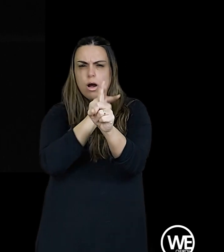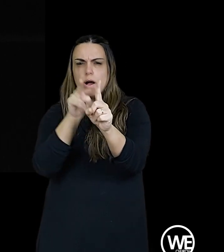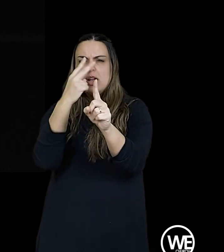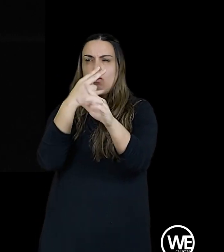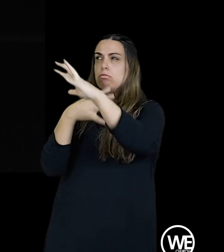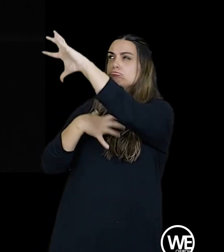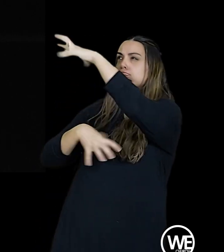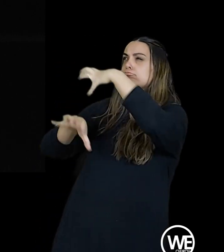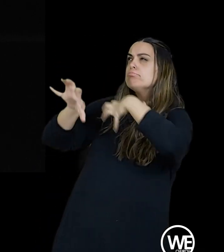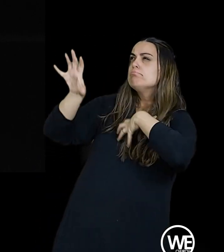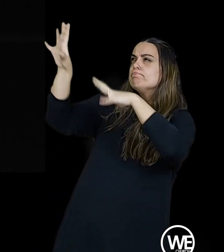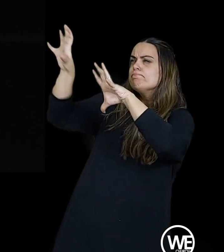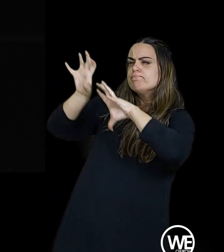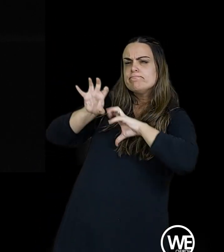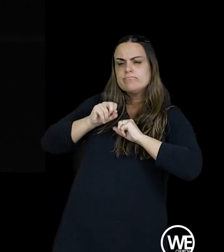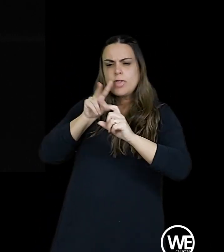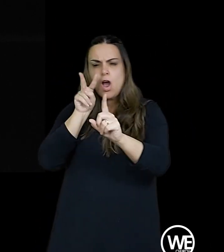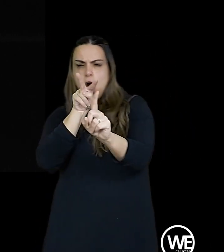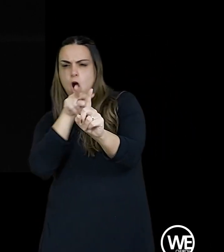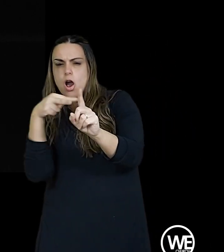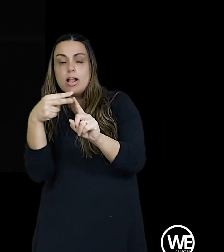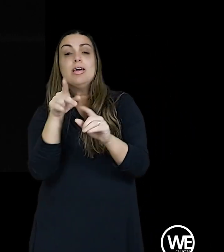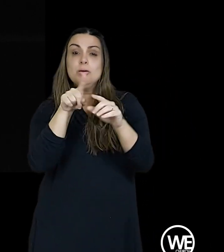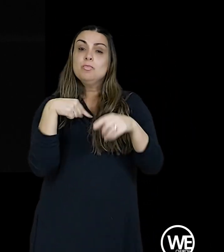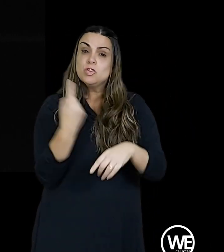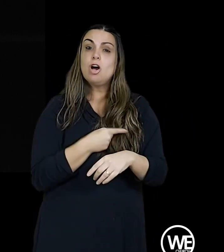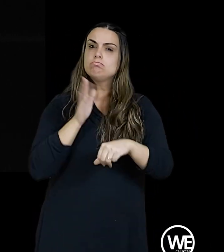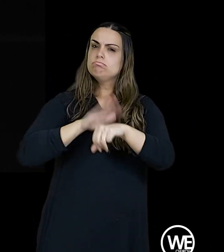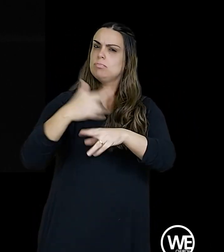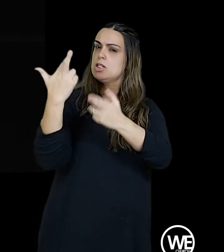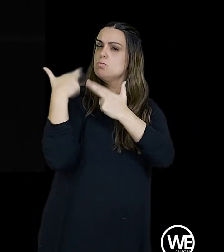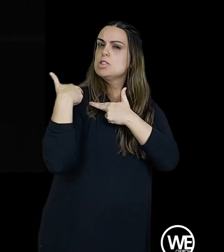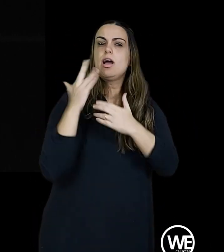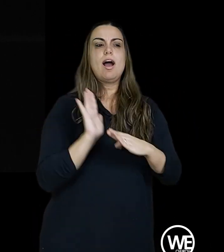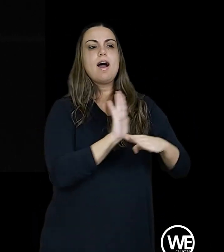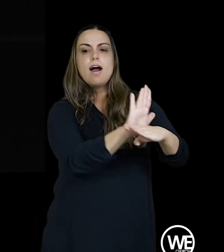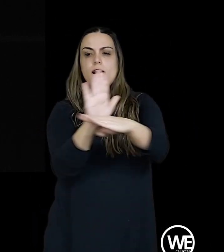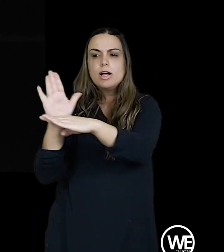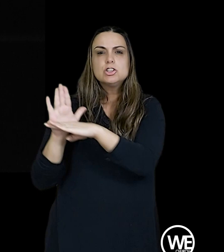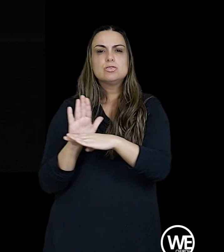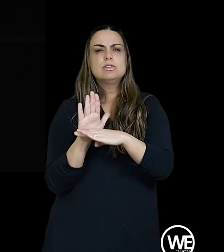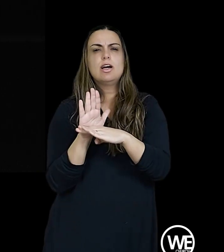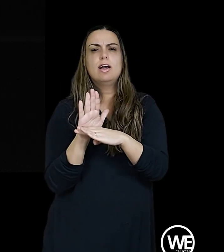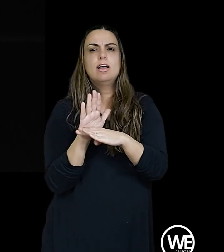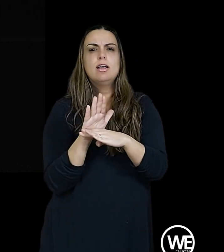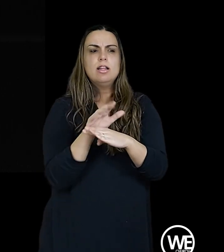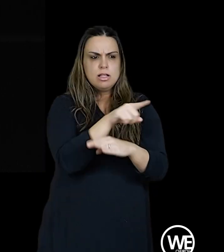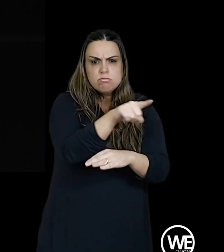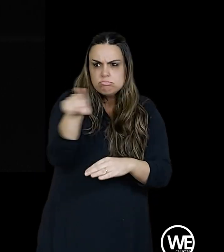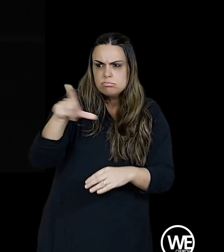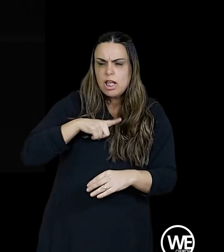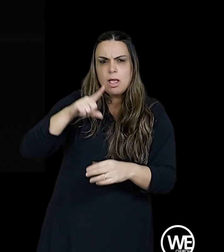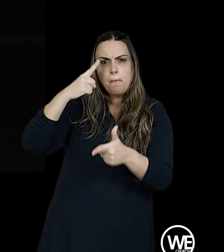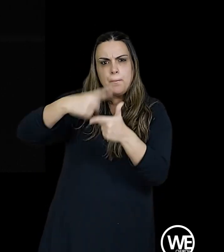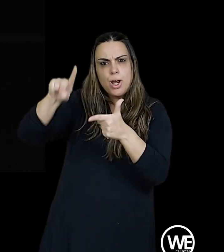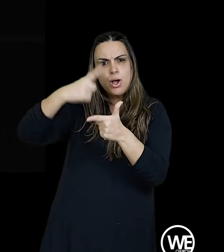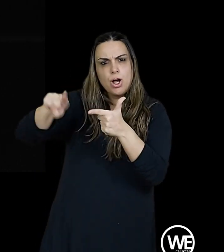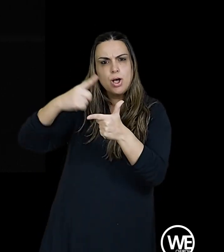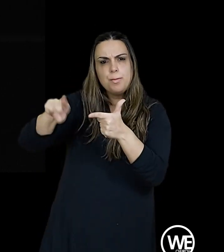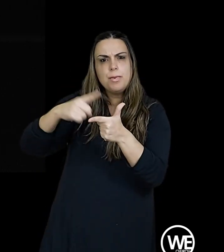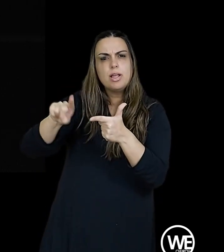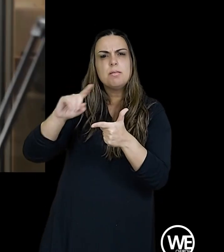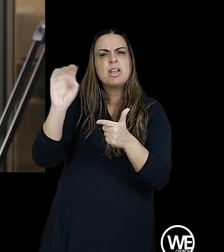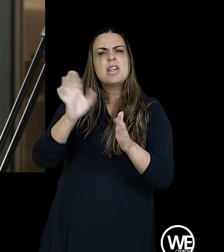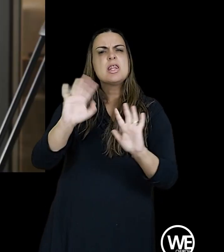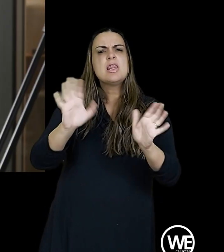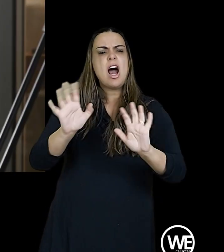é nosso dever ajudar as pessoas a olharem para as suas tribulações não como um